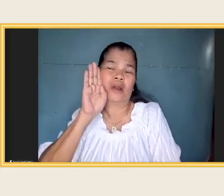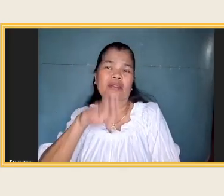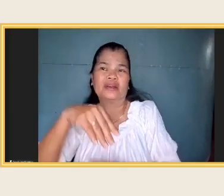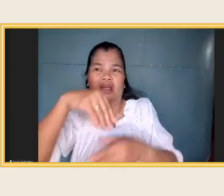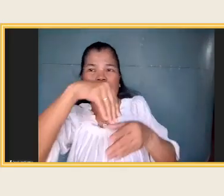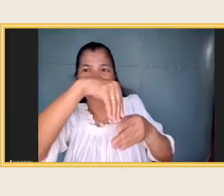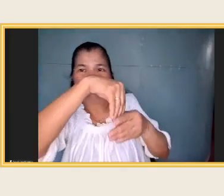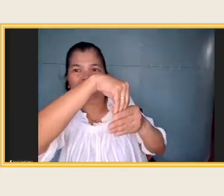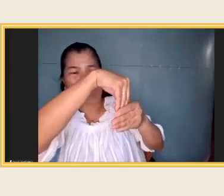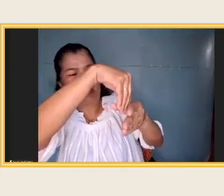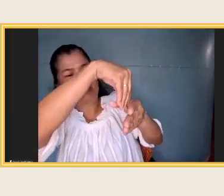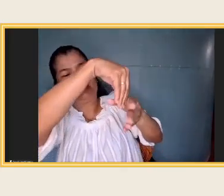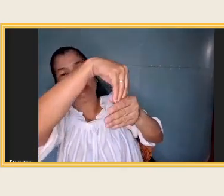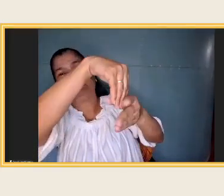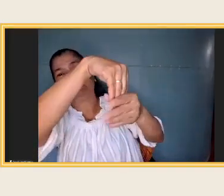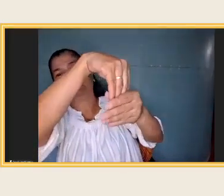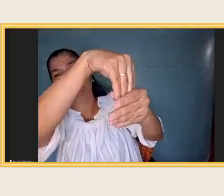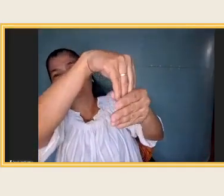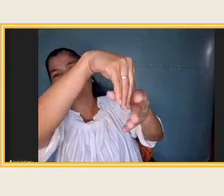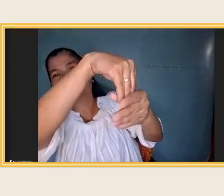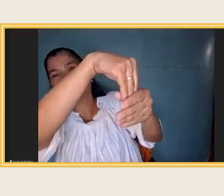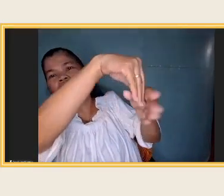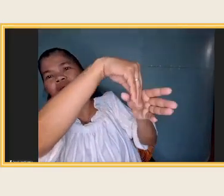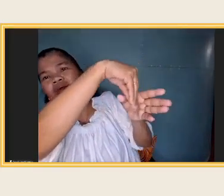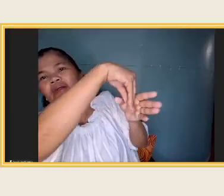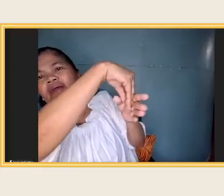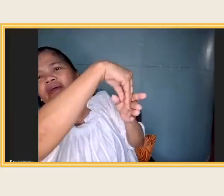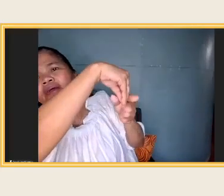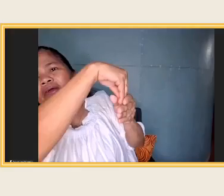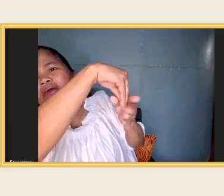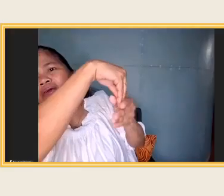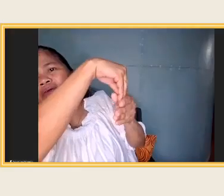Brother-in-law. Brother, tapos in. Parang iipitin mo lang yung